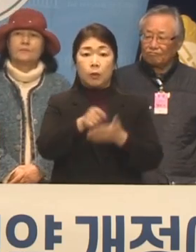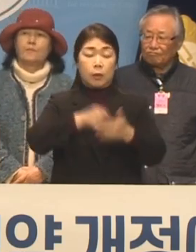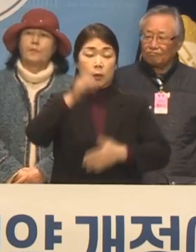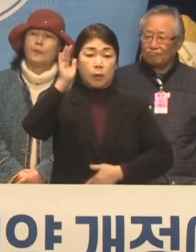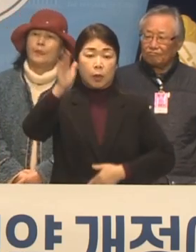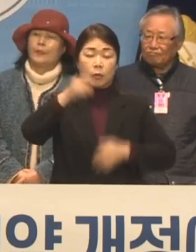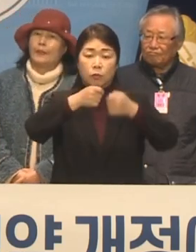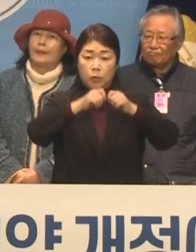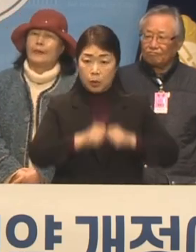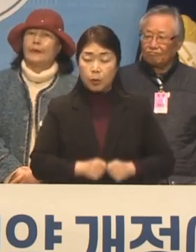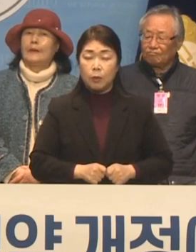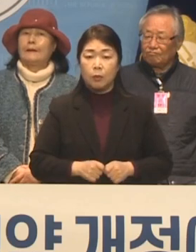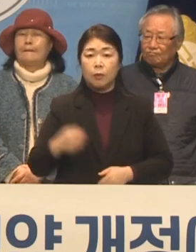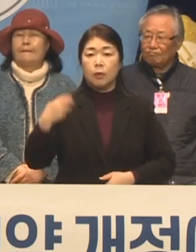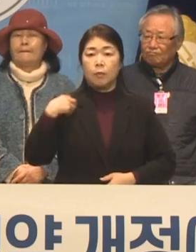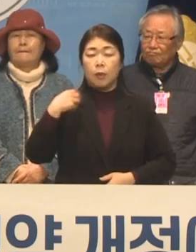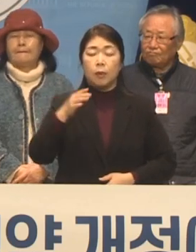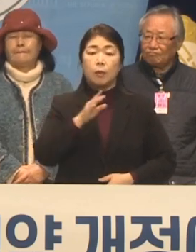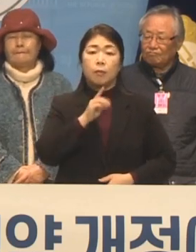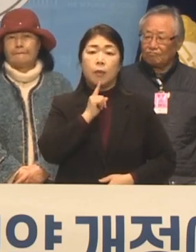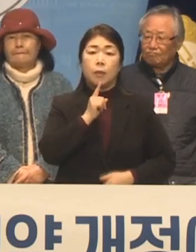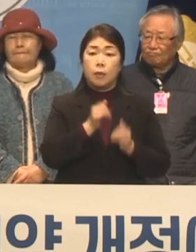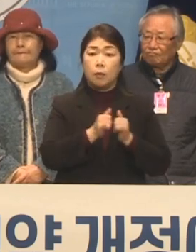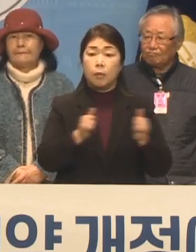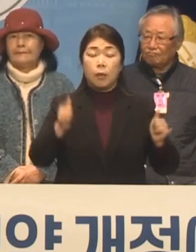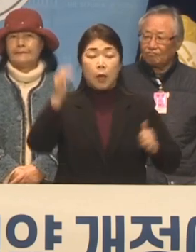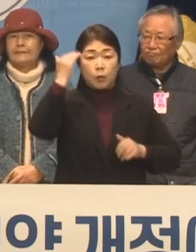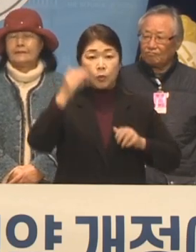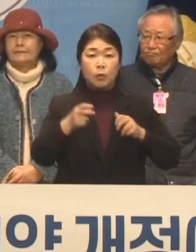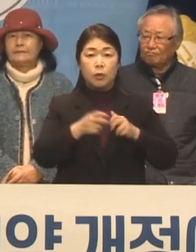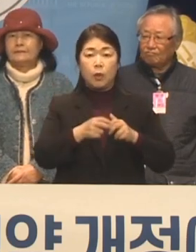기자회견을 구체적으로 하실 분들은